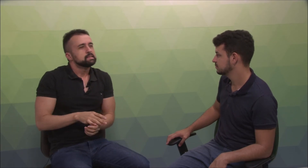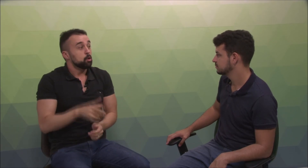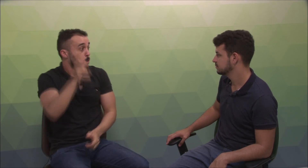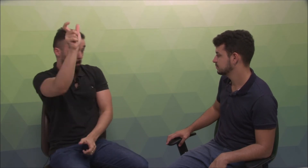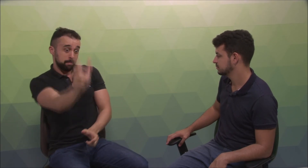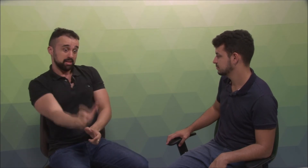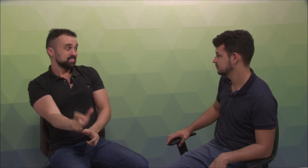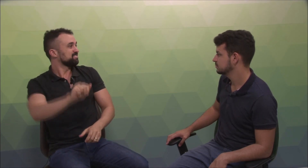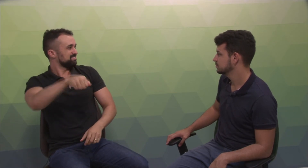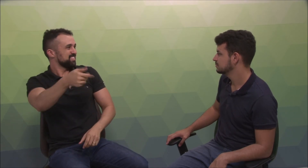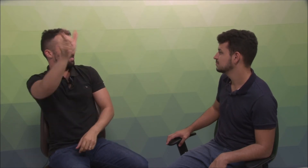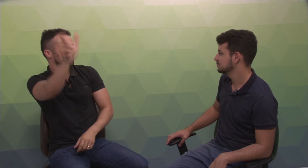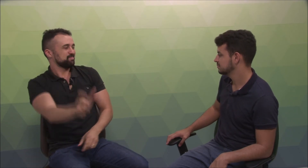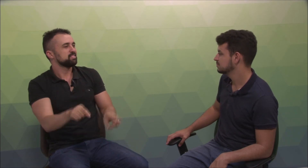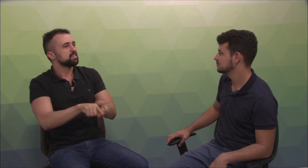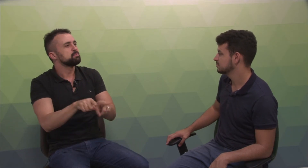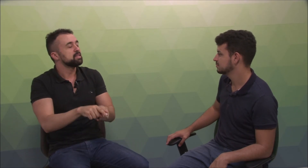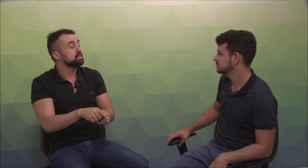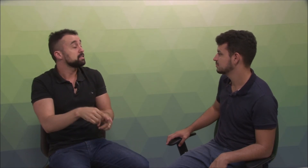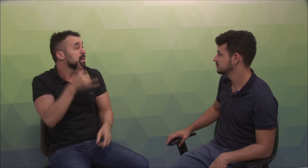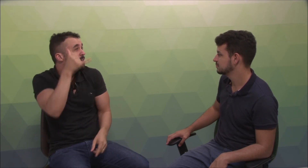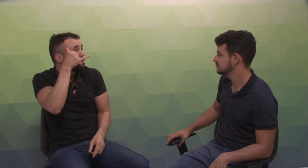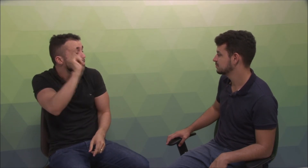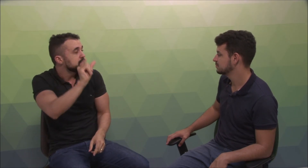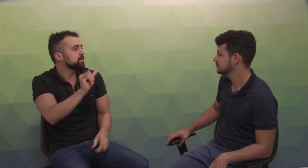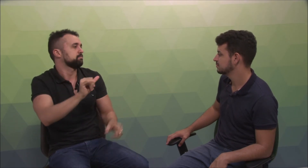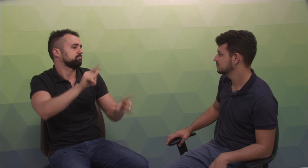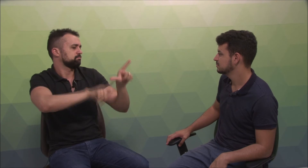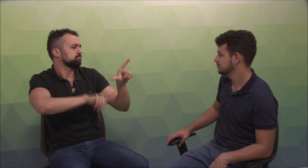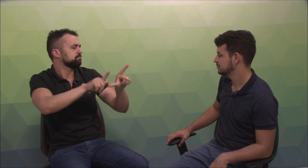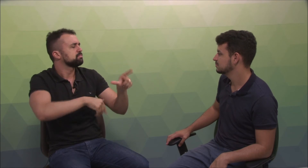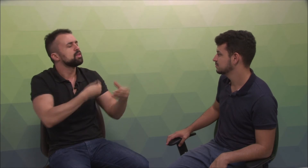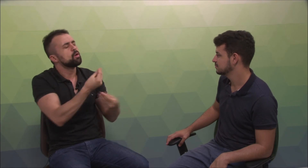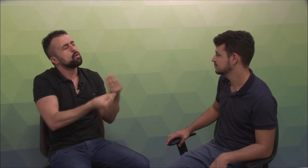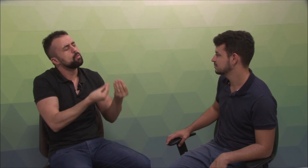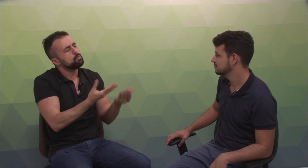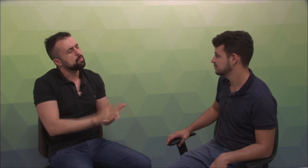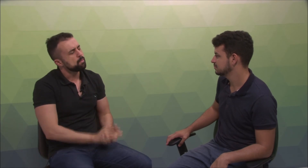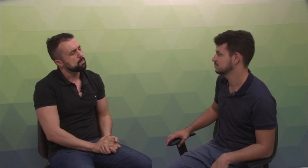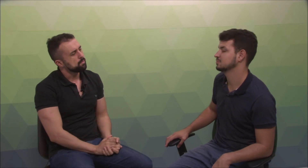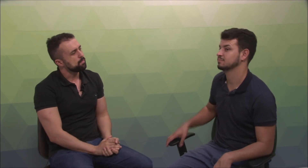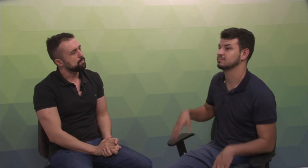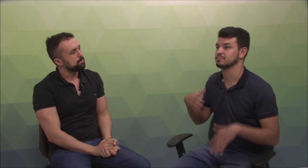cidade, ou sinais pessoais. Eles evitam o uso de letras? Como que é isso?